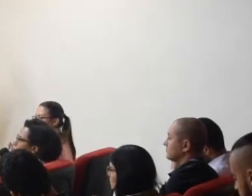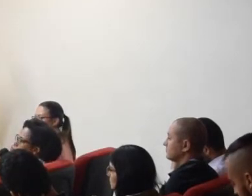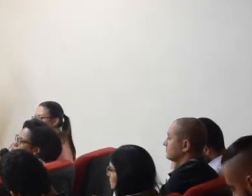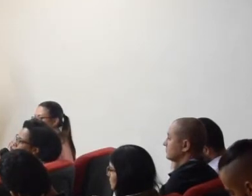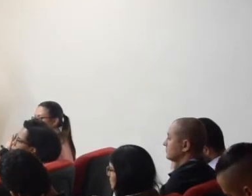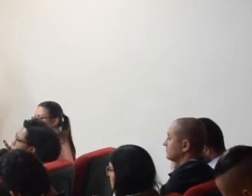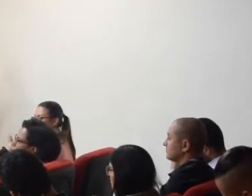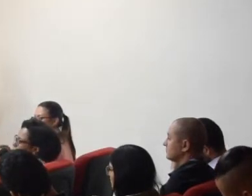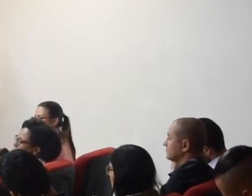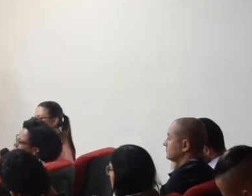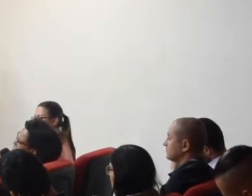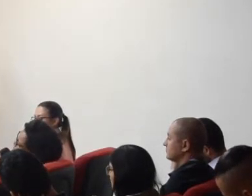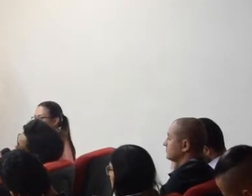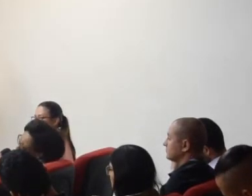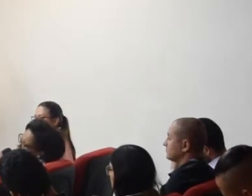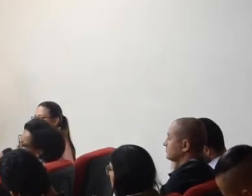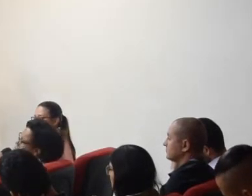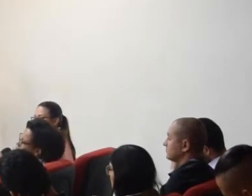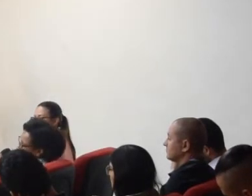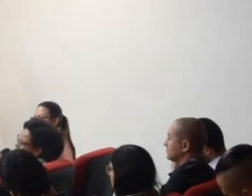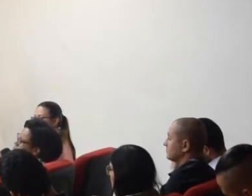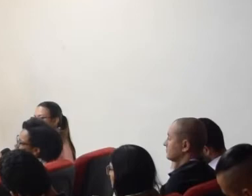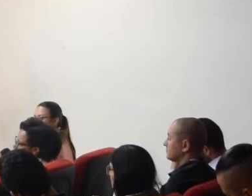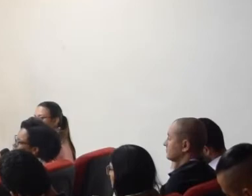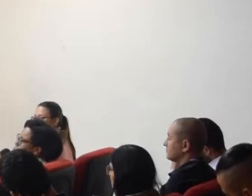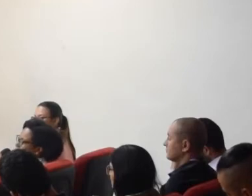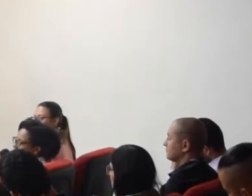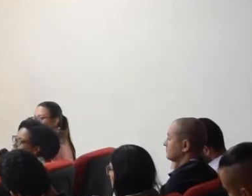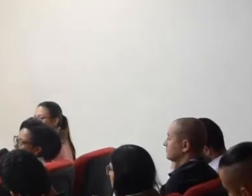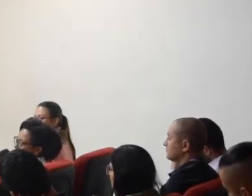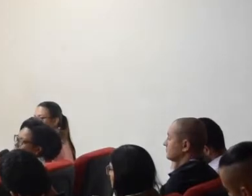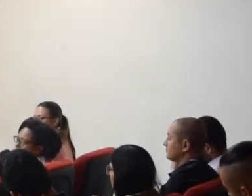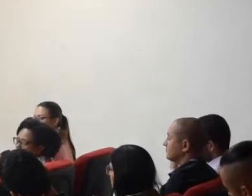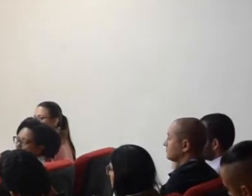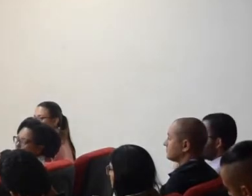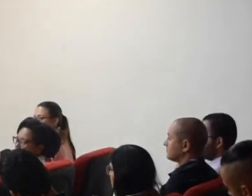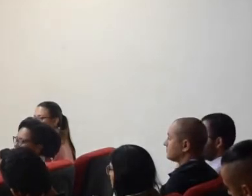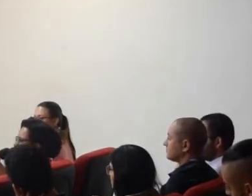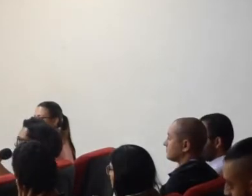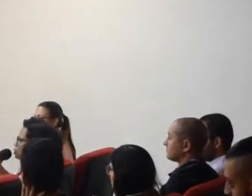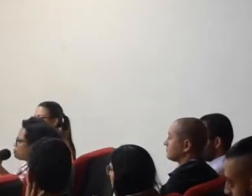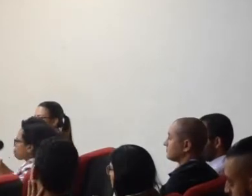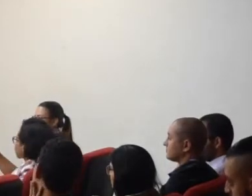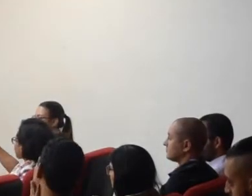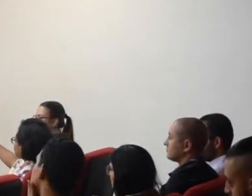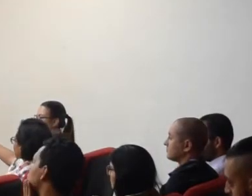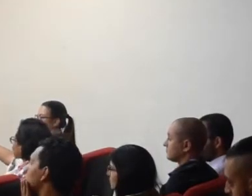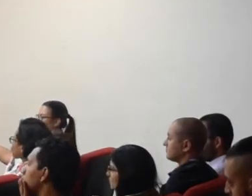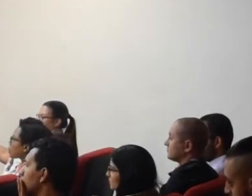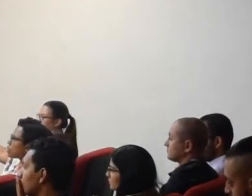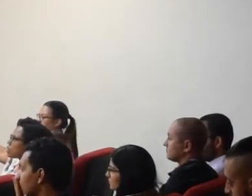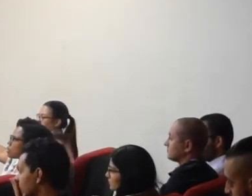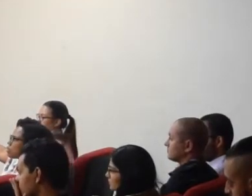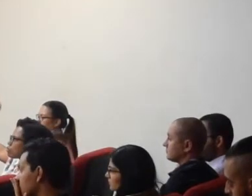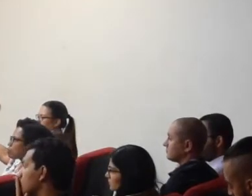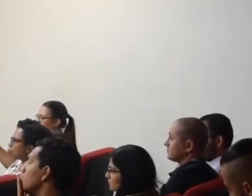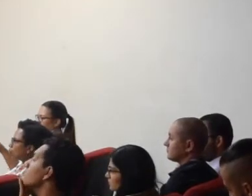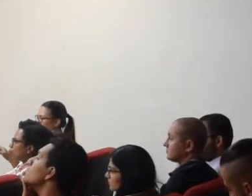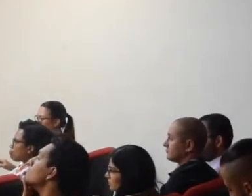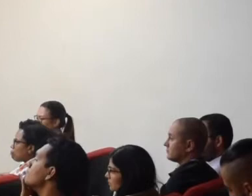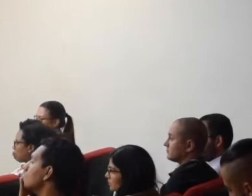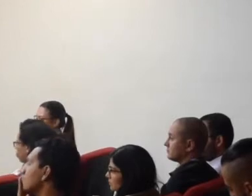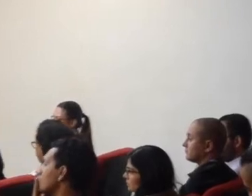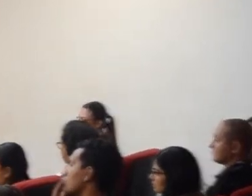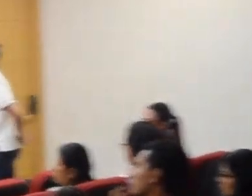está. Yo creo que no da para huir de evaluación, de pensar evaluación educativa y procesos allí. Si tenemos